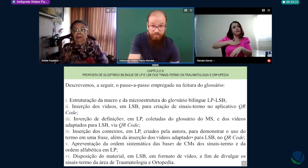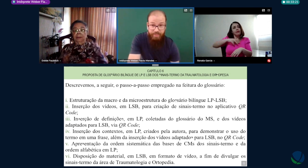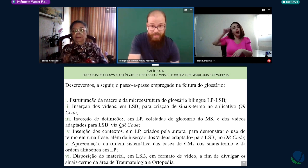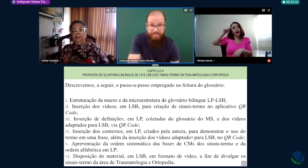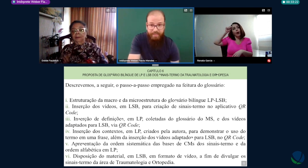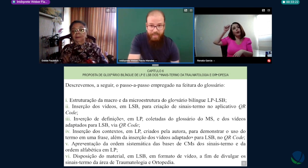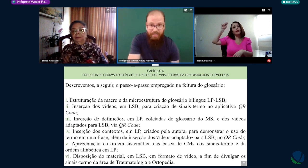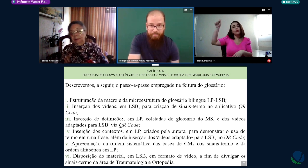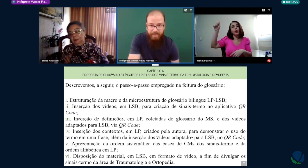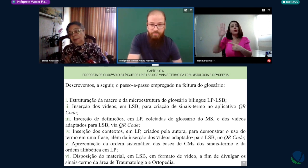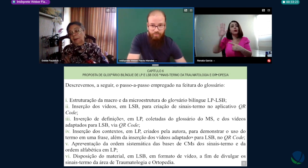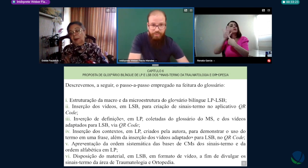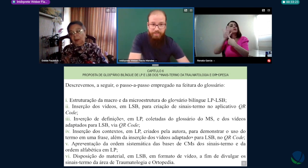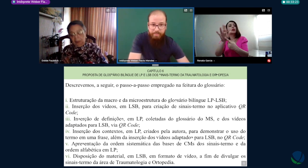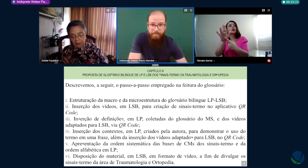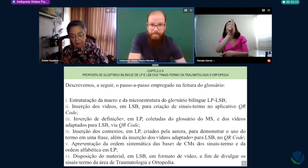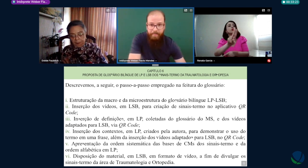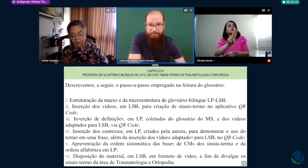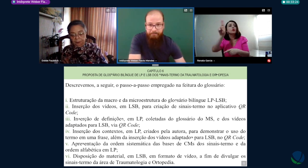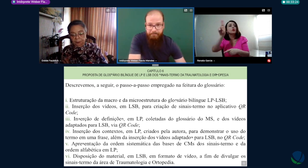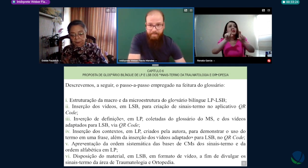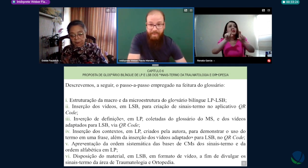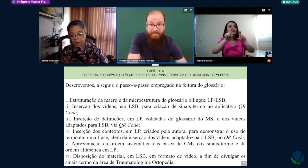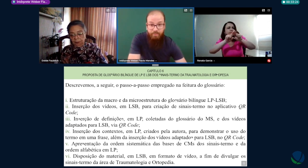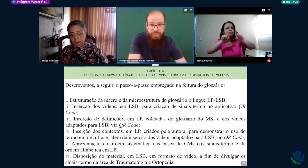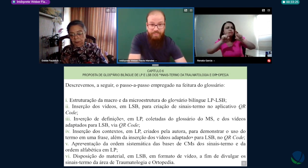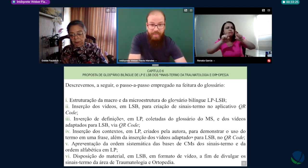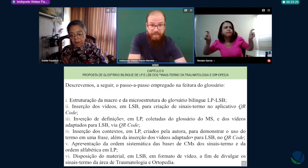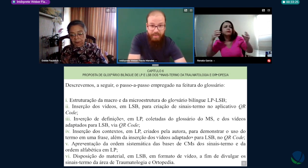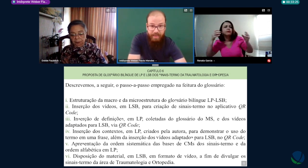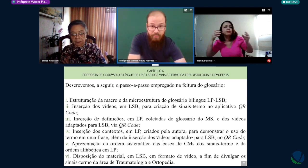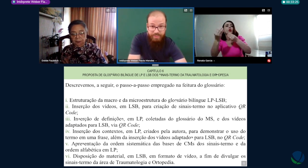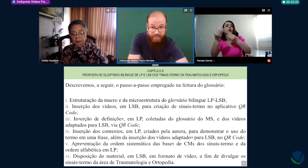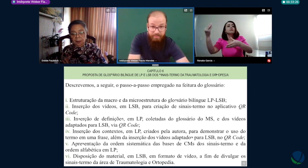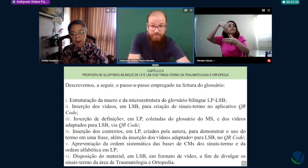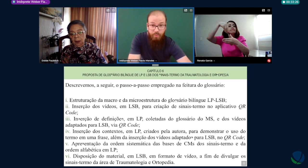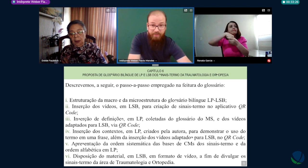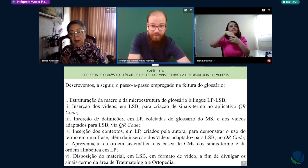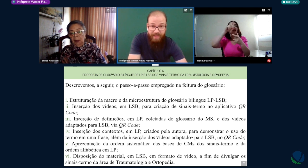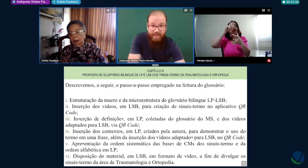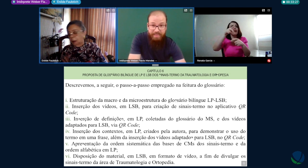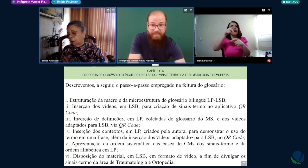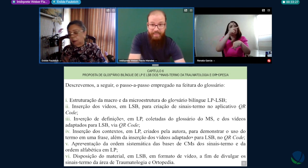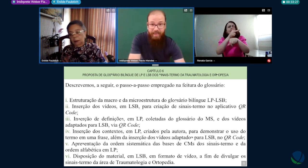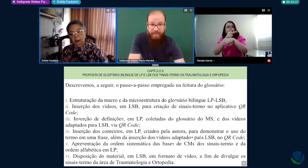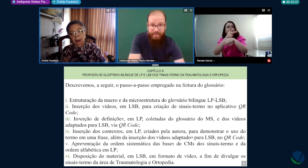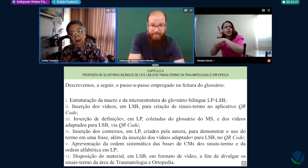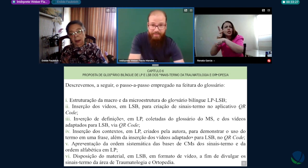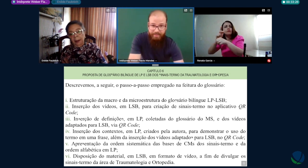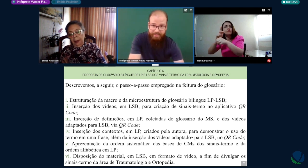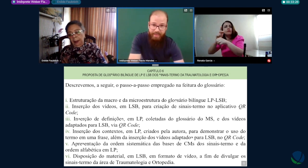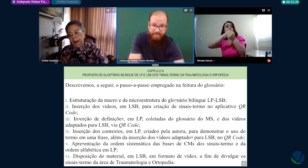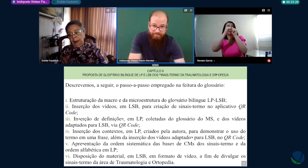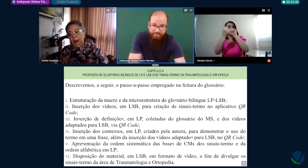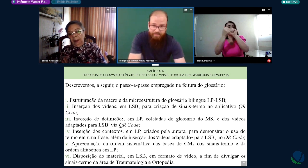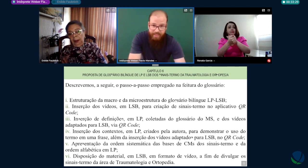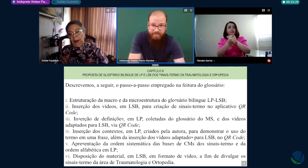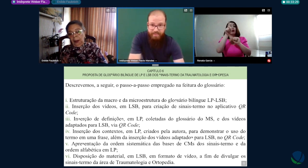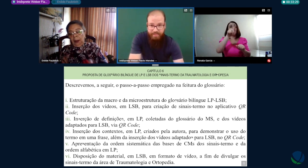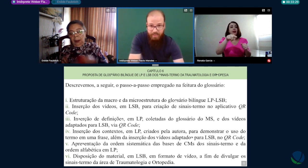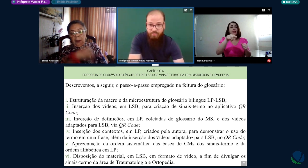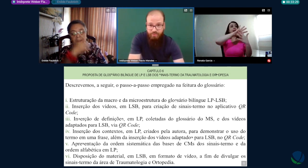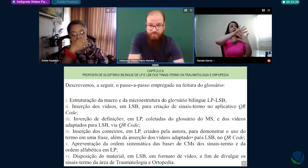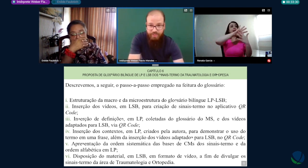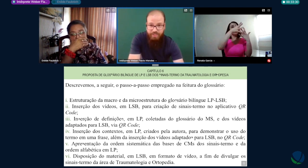em língua portuguesa criado pela autora, para demonstrar os termos numa frase, além